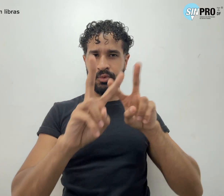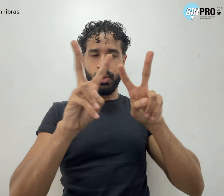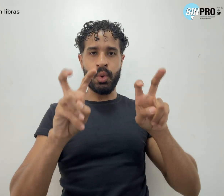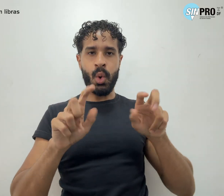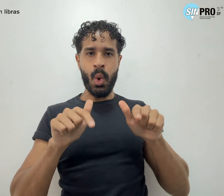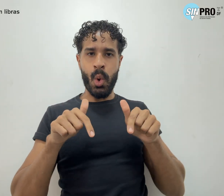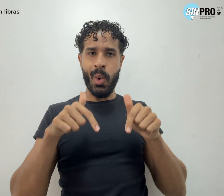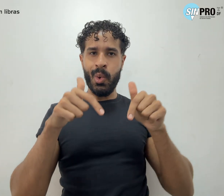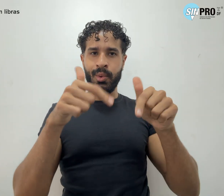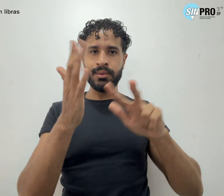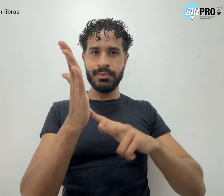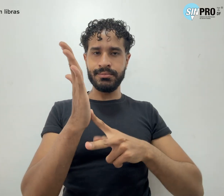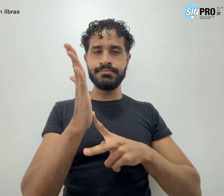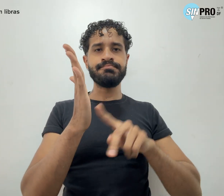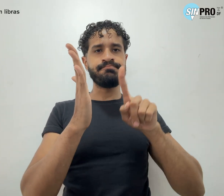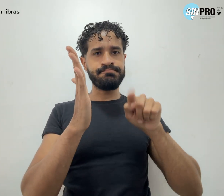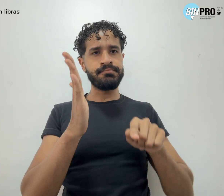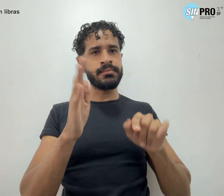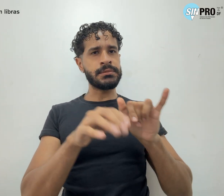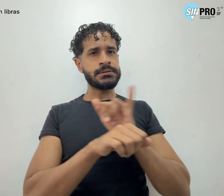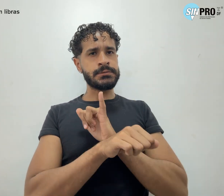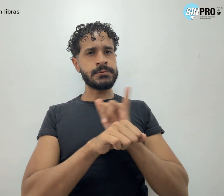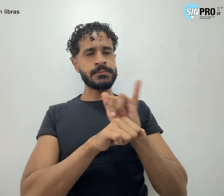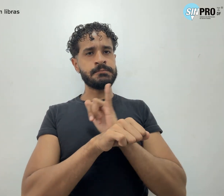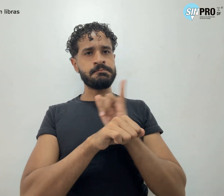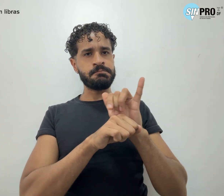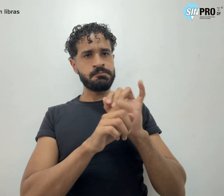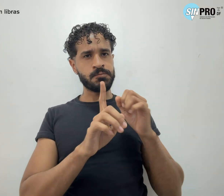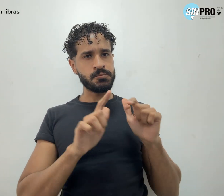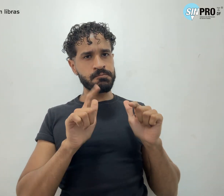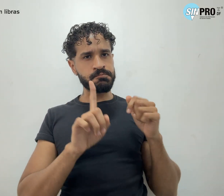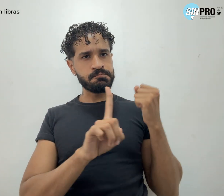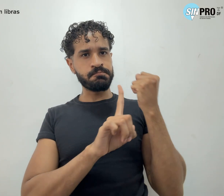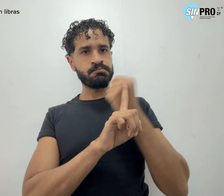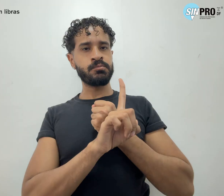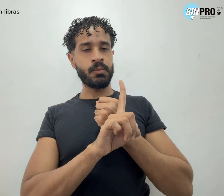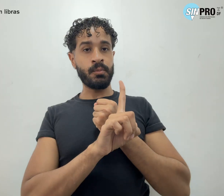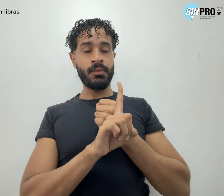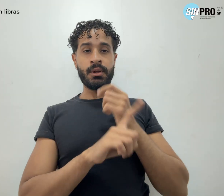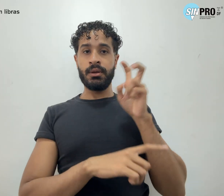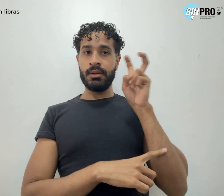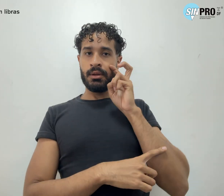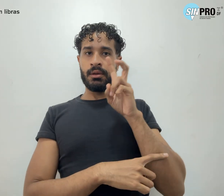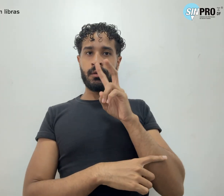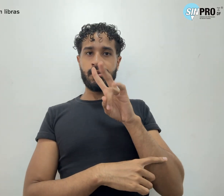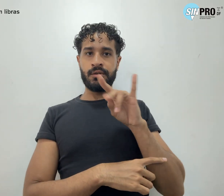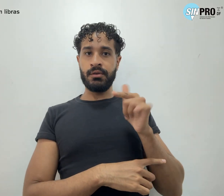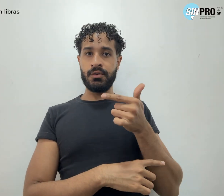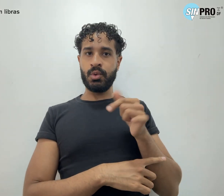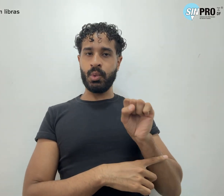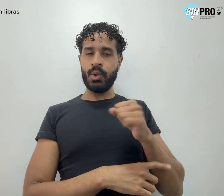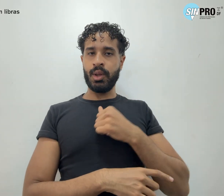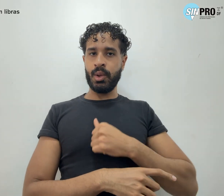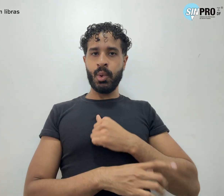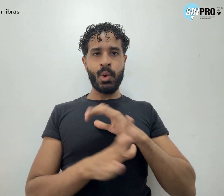subversivo. Na quinta-feira, 28 de agosto, a classe trabalhadora